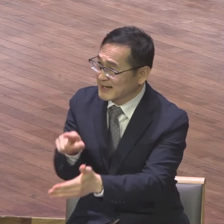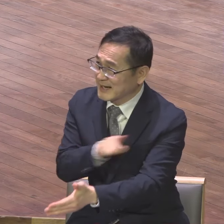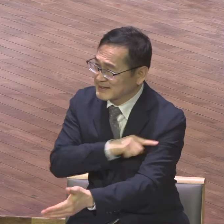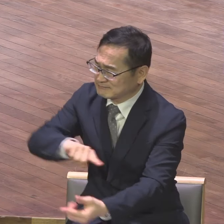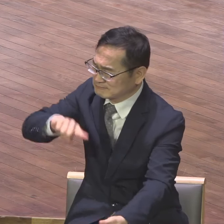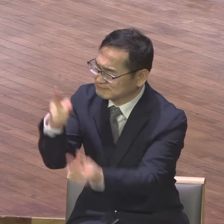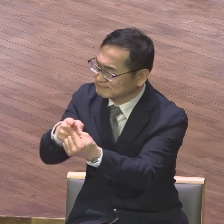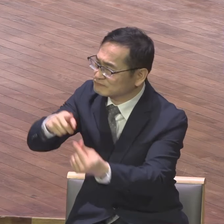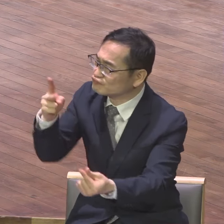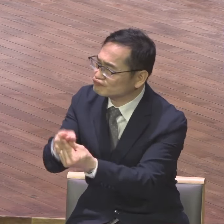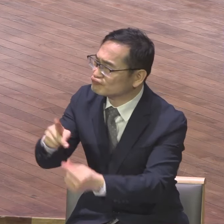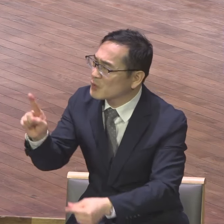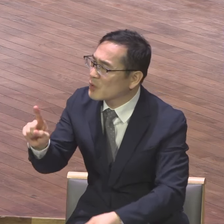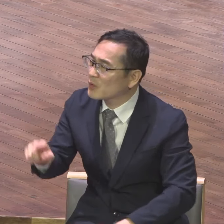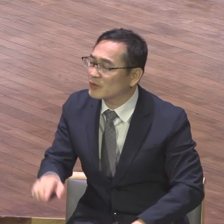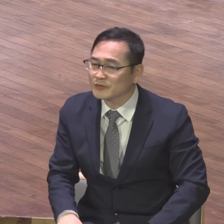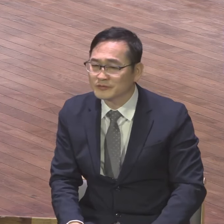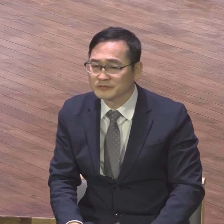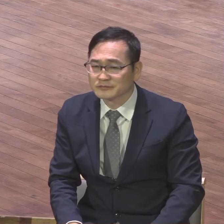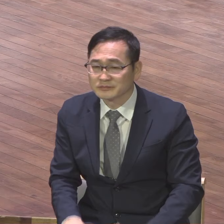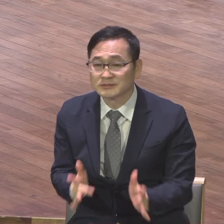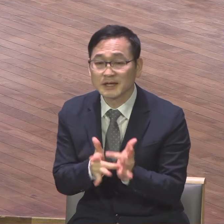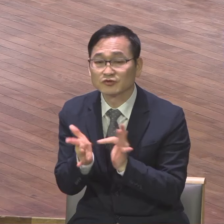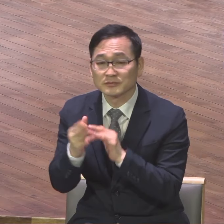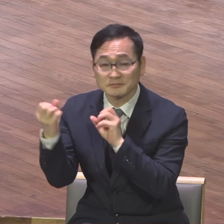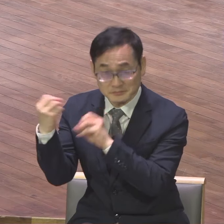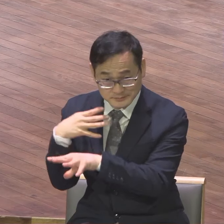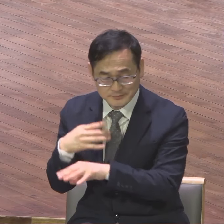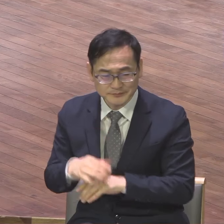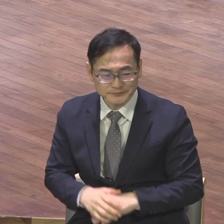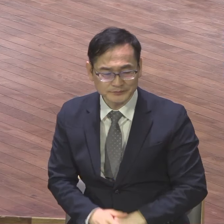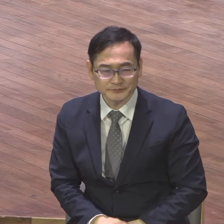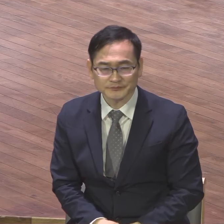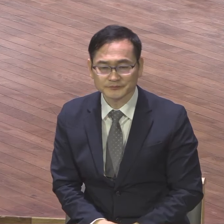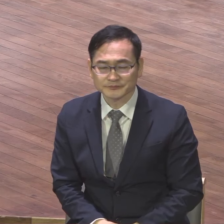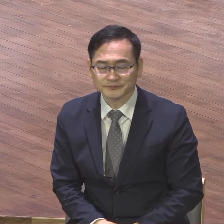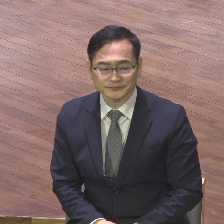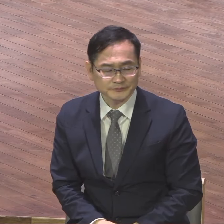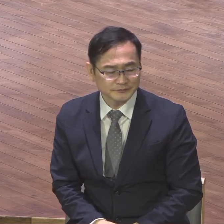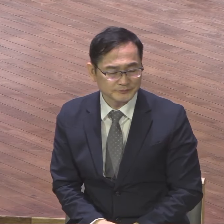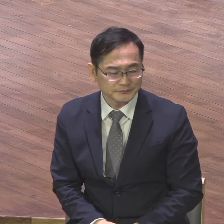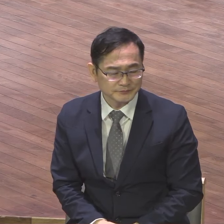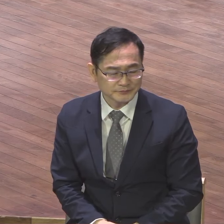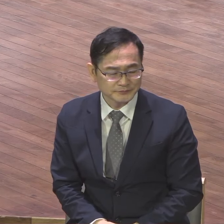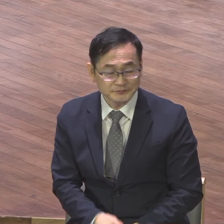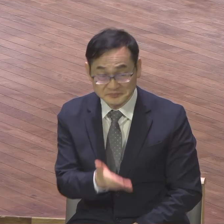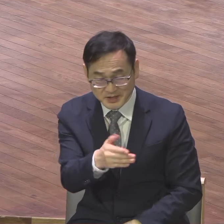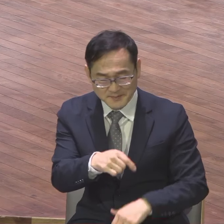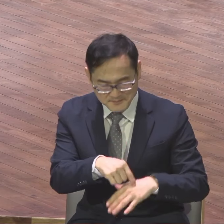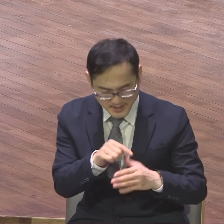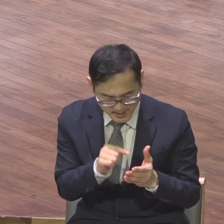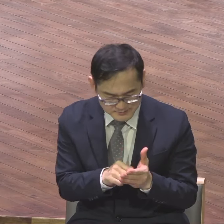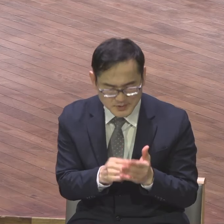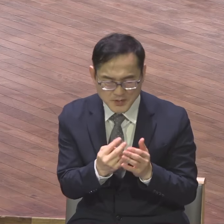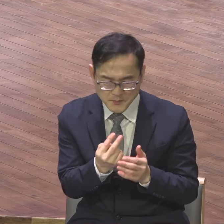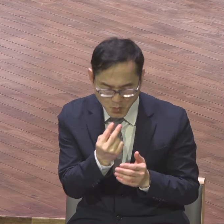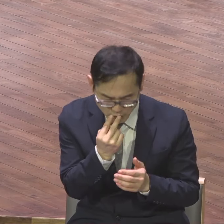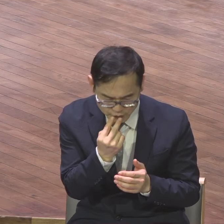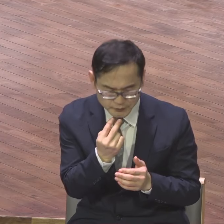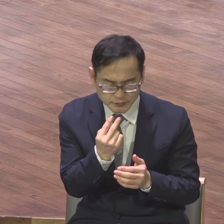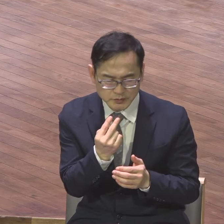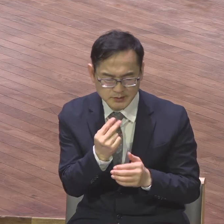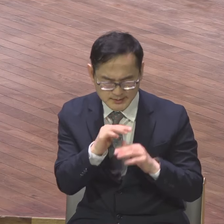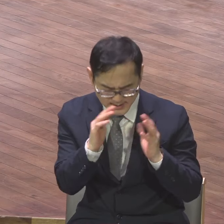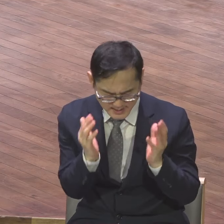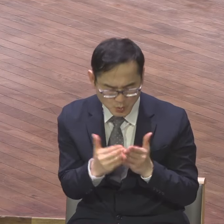때 이때 예수님께서 이렇게 답변하십니다. 예수께서 이르시되 너 마음을 다하고 목숨을